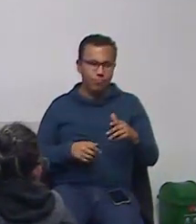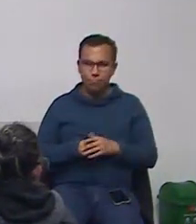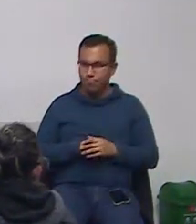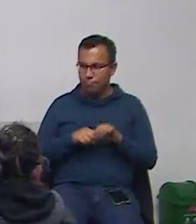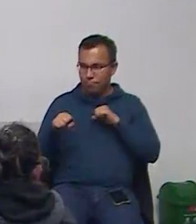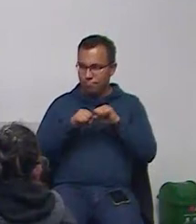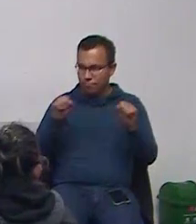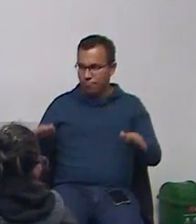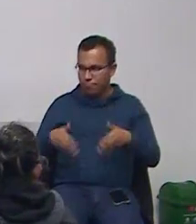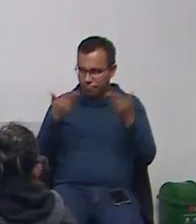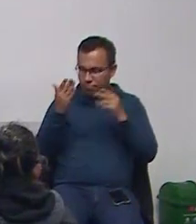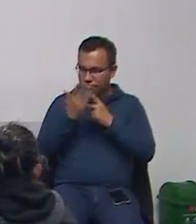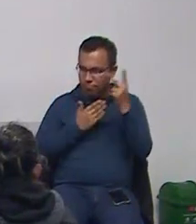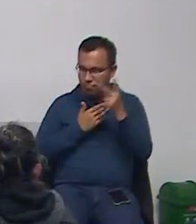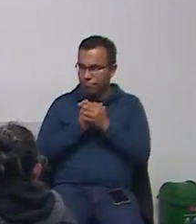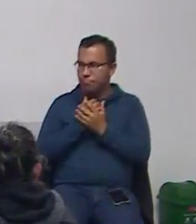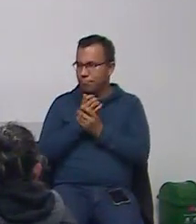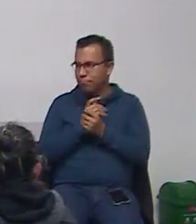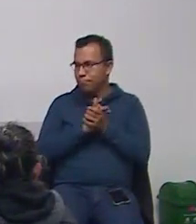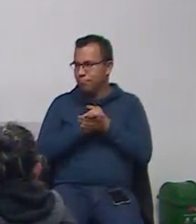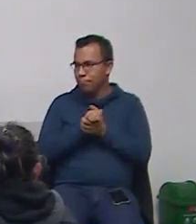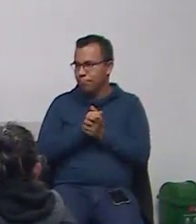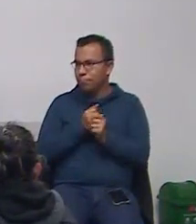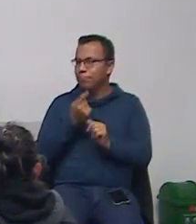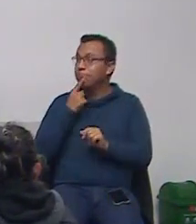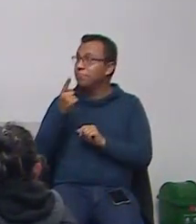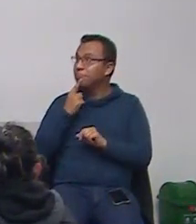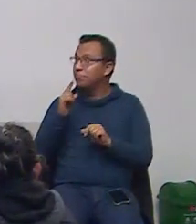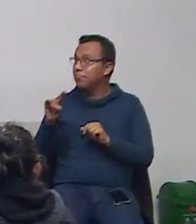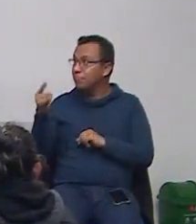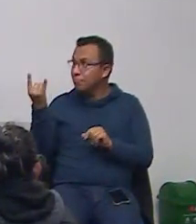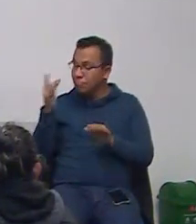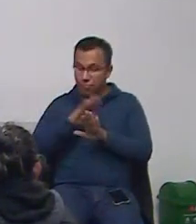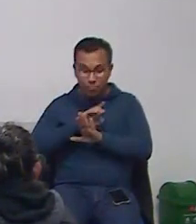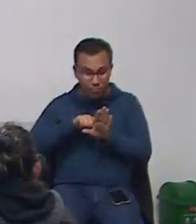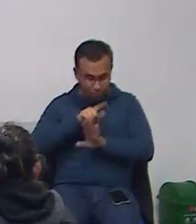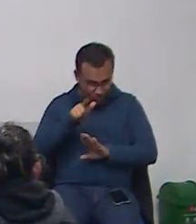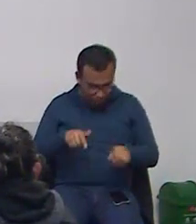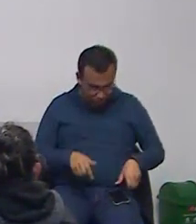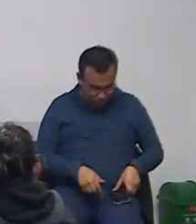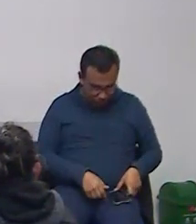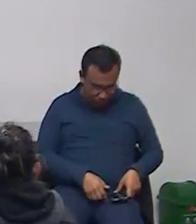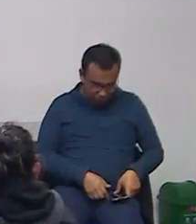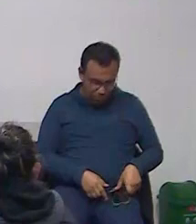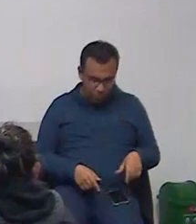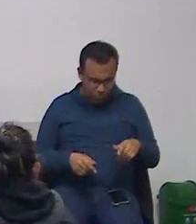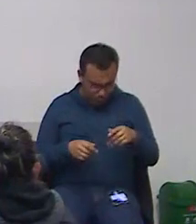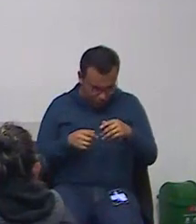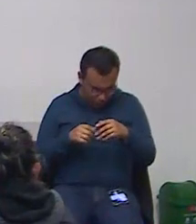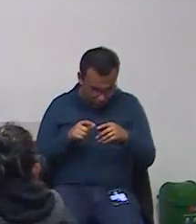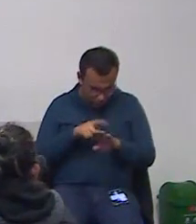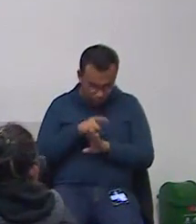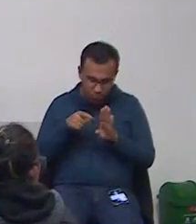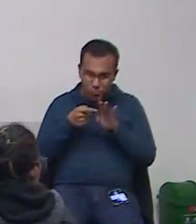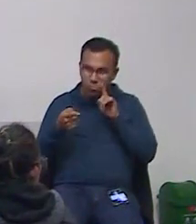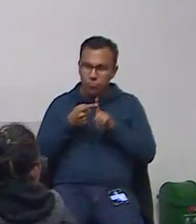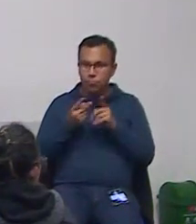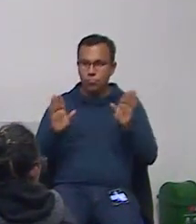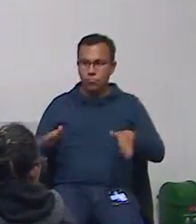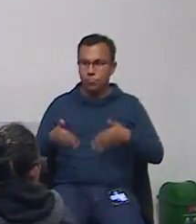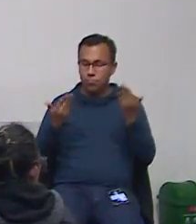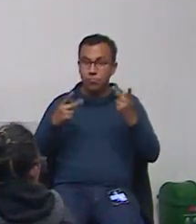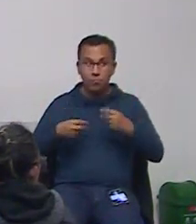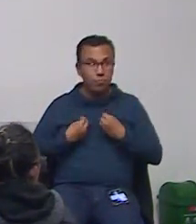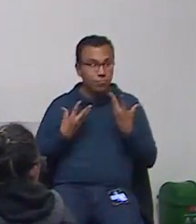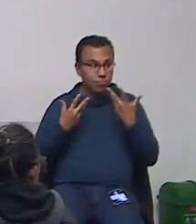haciendo crecer en ese proyecto que como él lo dice dice Más allá de todos los pretextos y las excusas lo que quieren es Buscar el bienestar no solo